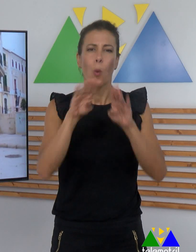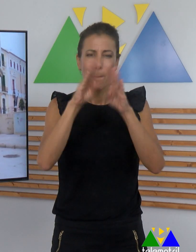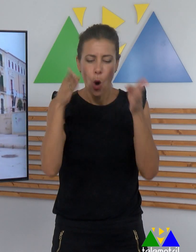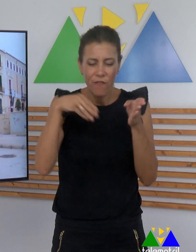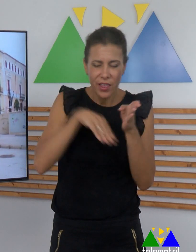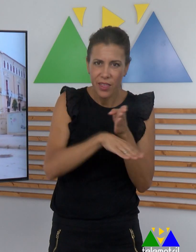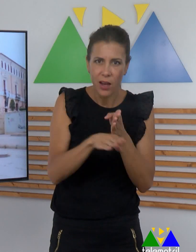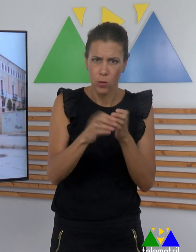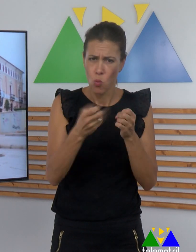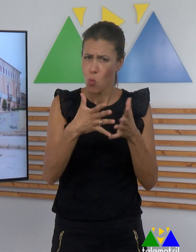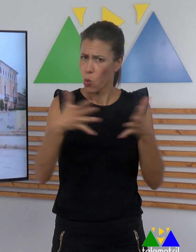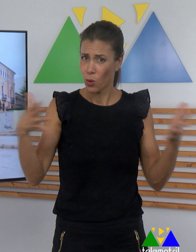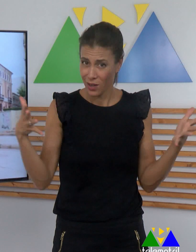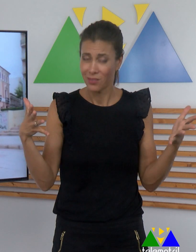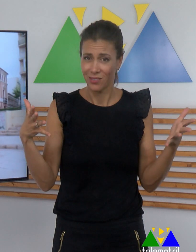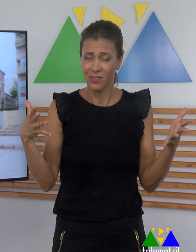bastante grande